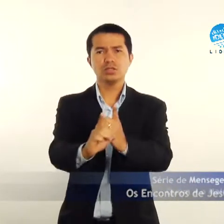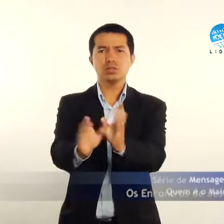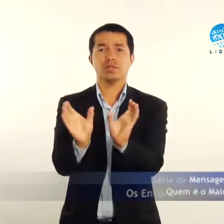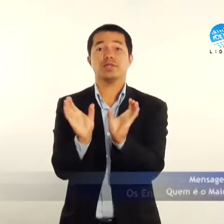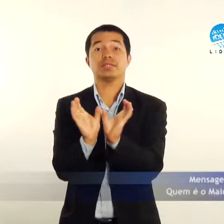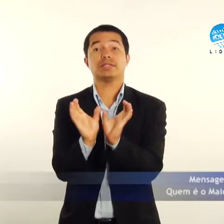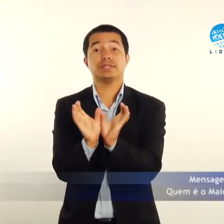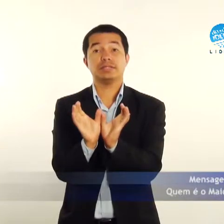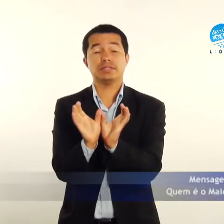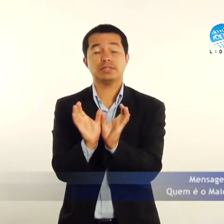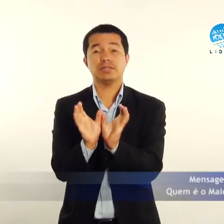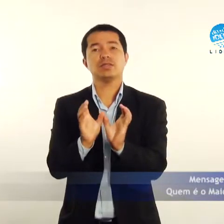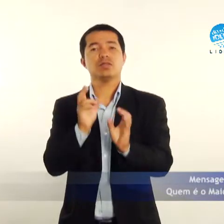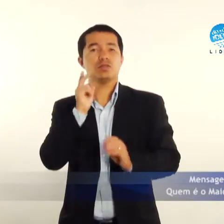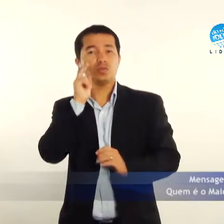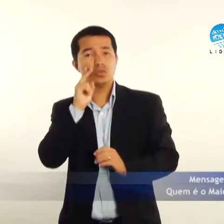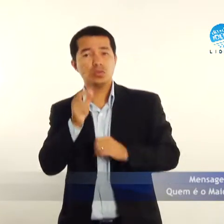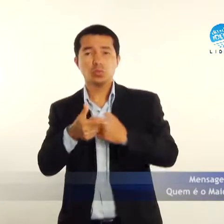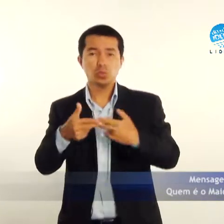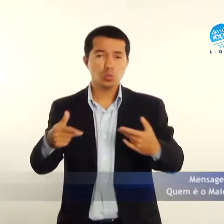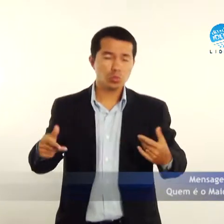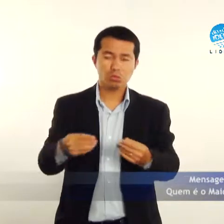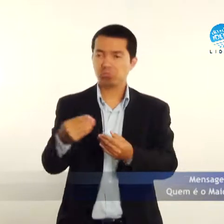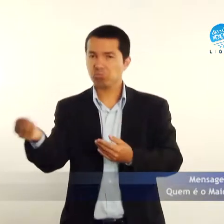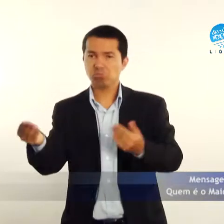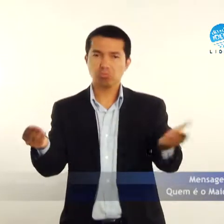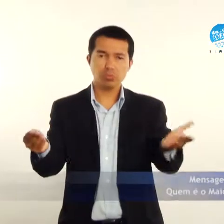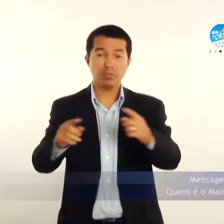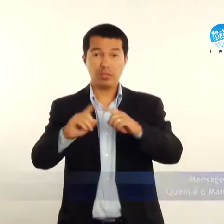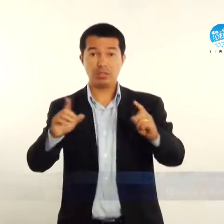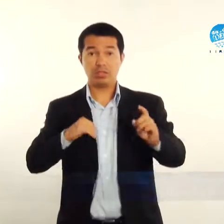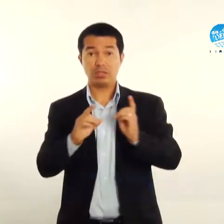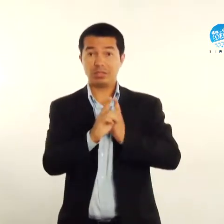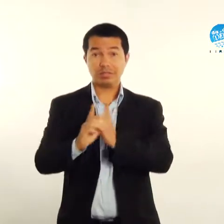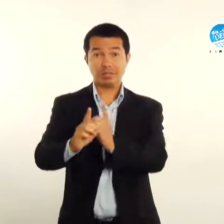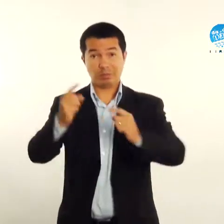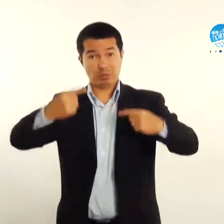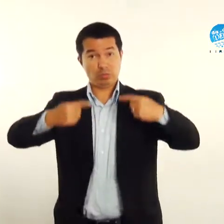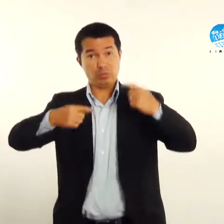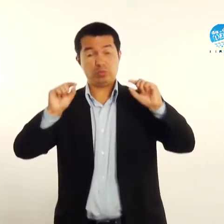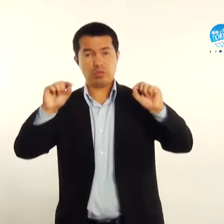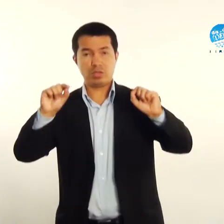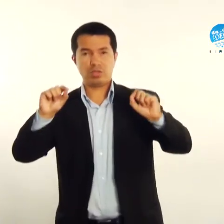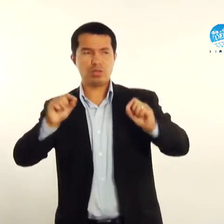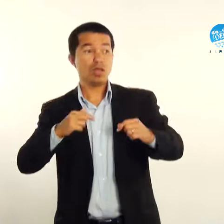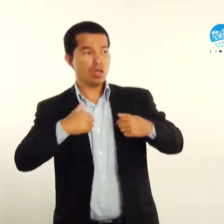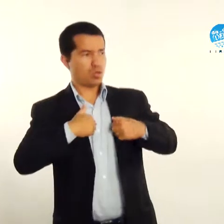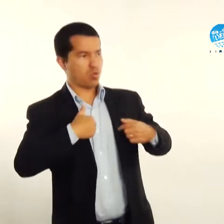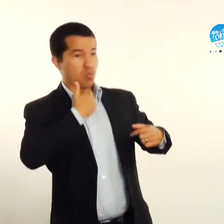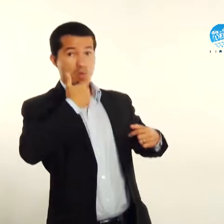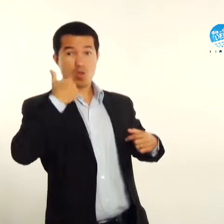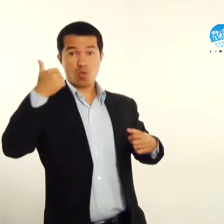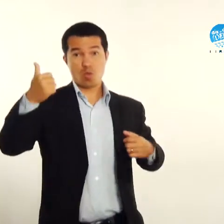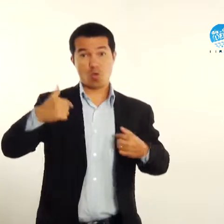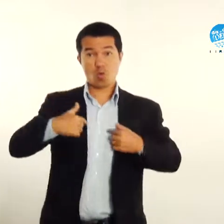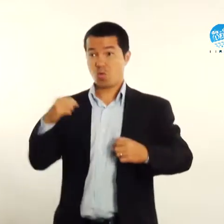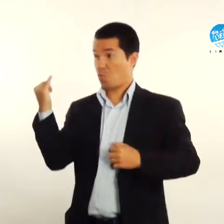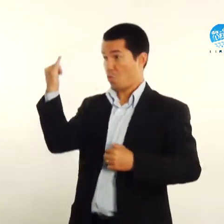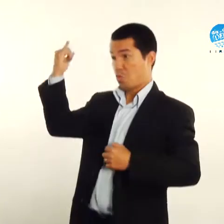a discussão entre os discípulos era: eu sou o maior, você é o menor, quem vai sentar à direita lá no